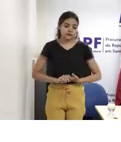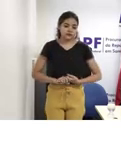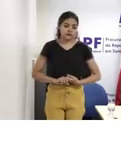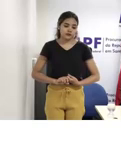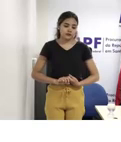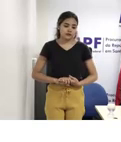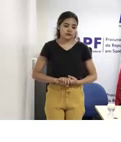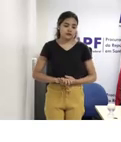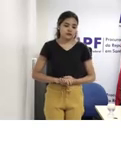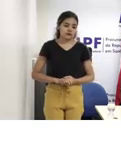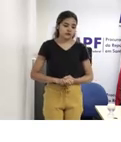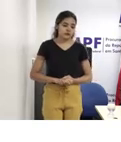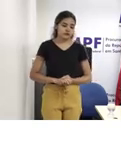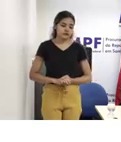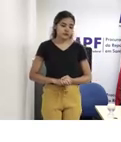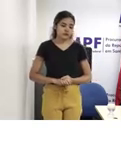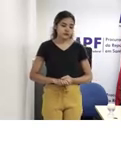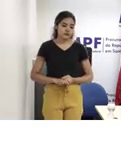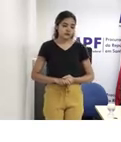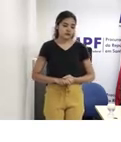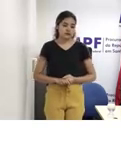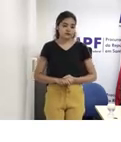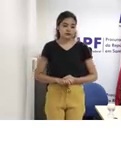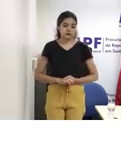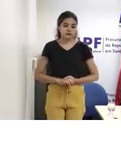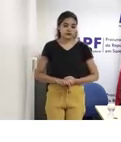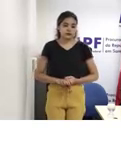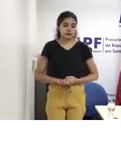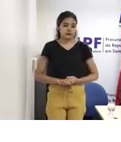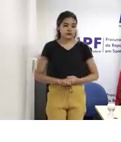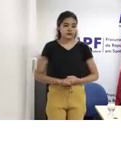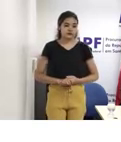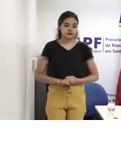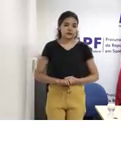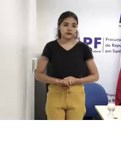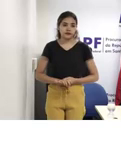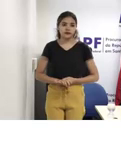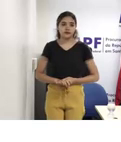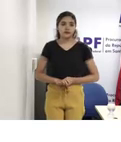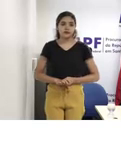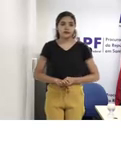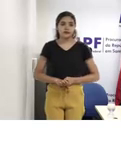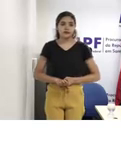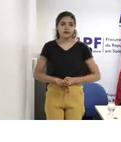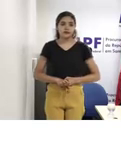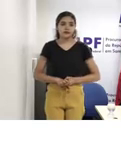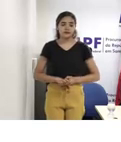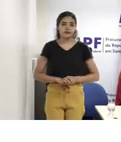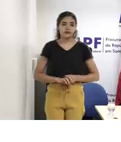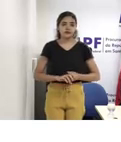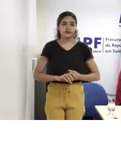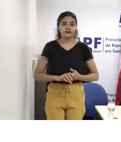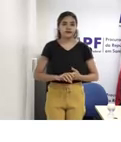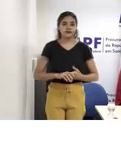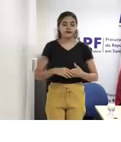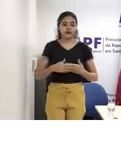no experimento que mostrou que onde há uma imagem de controle onde há uma imagem de atuação do Estado das pessoas que